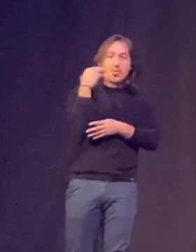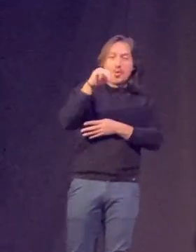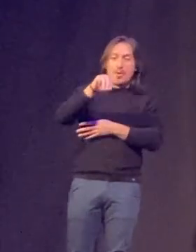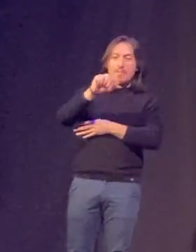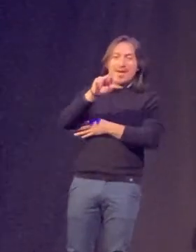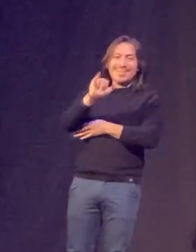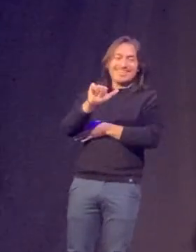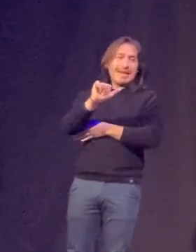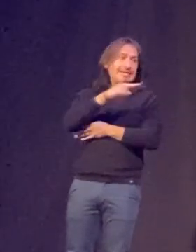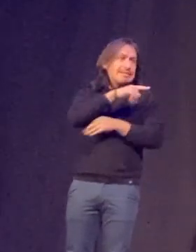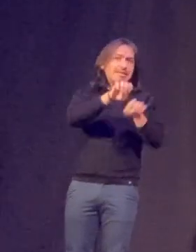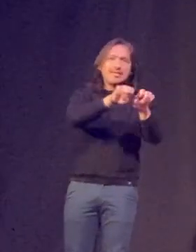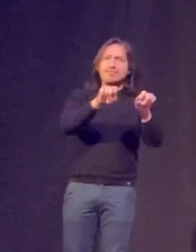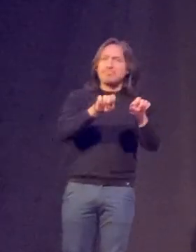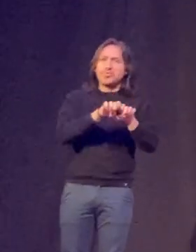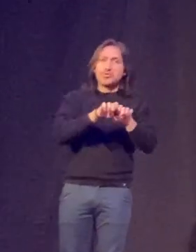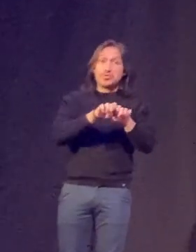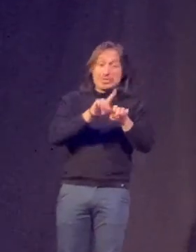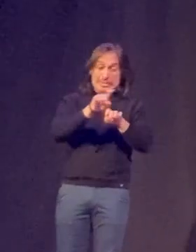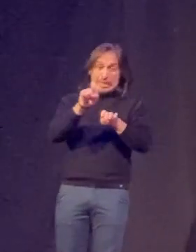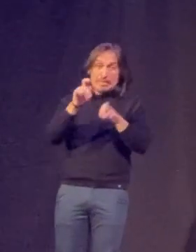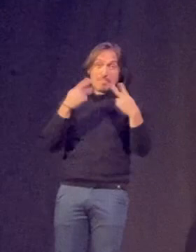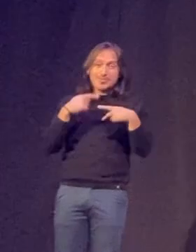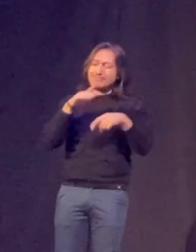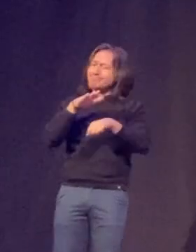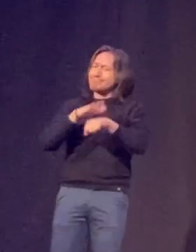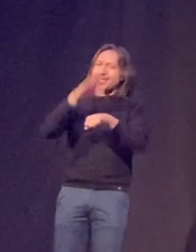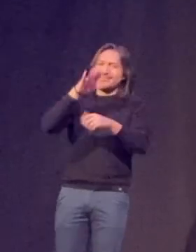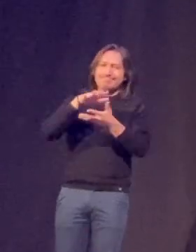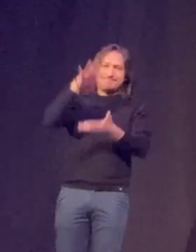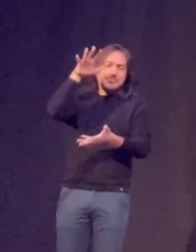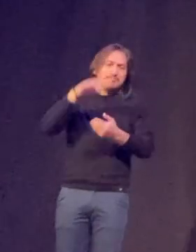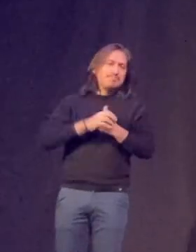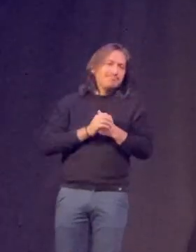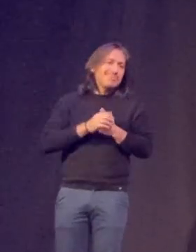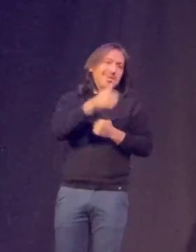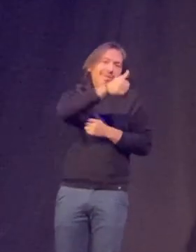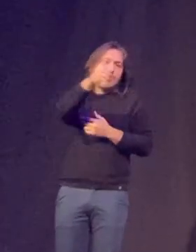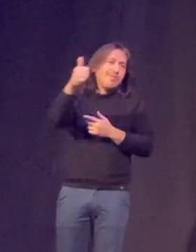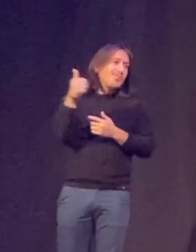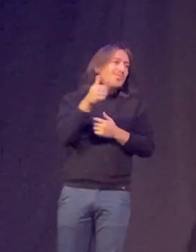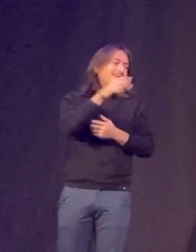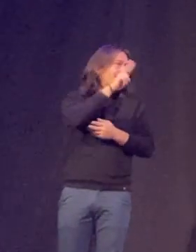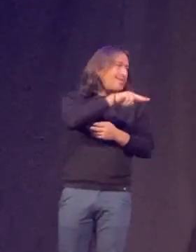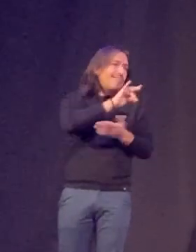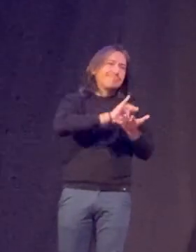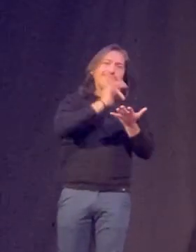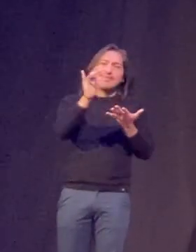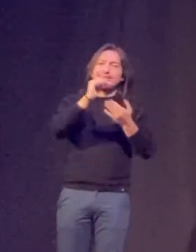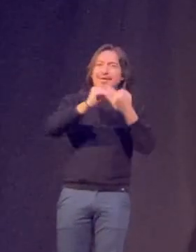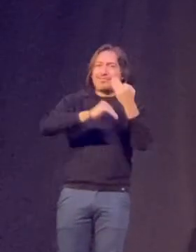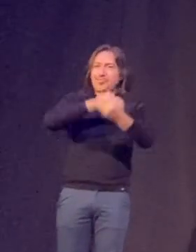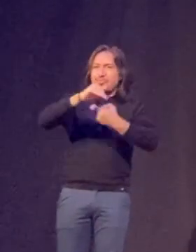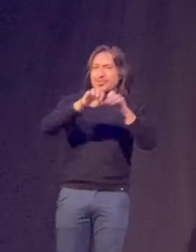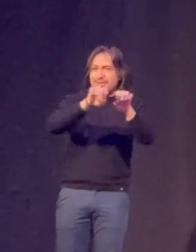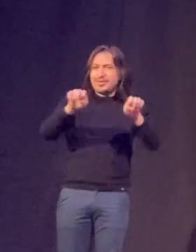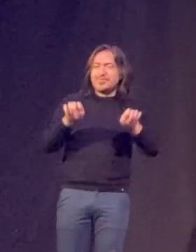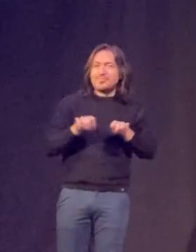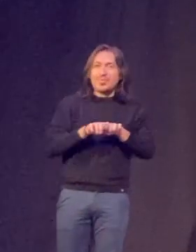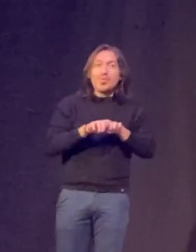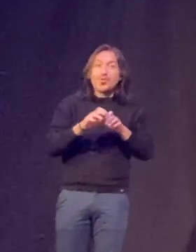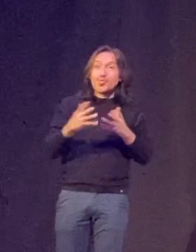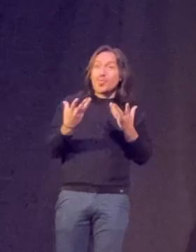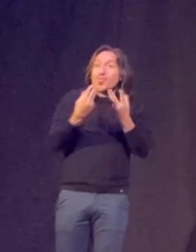En este equipo de más de 100 personas, pues sin cada una de ustedes no sería posible. Entonces, infinitas gracias por eso, por soñar